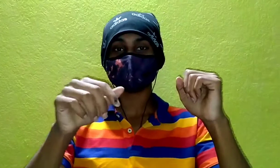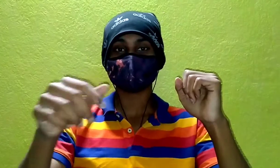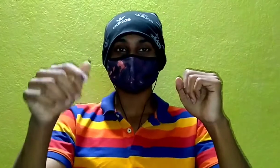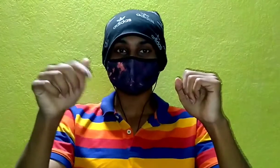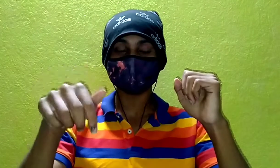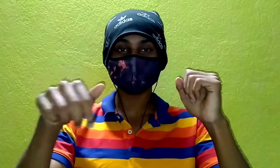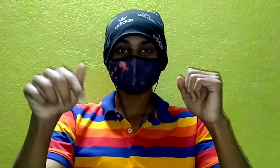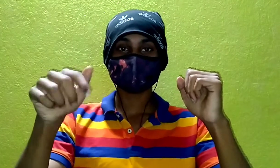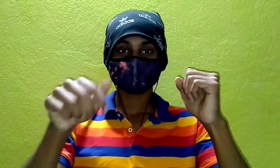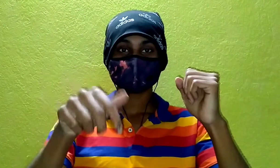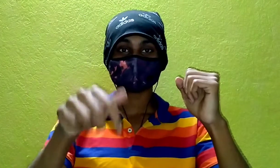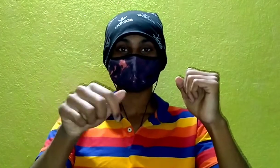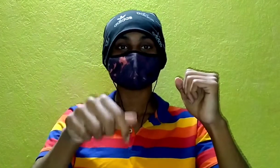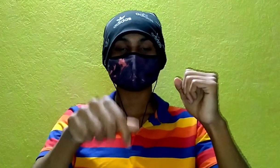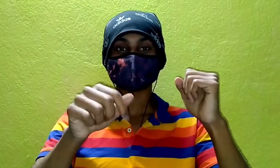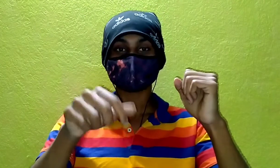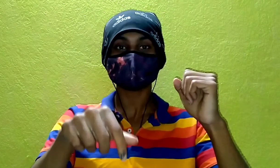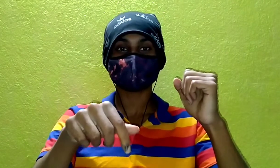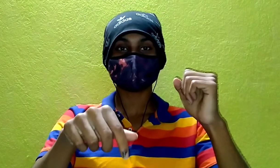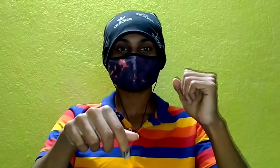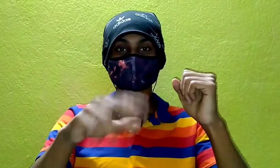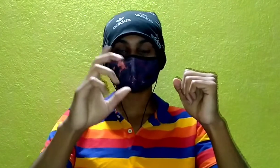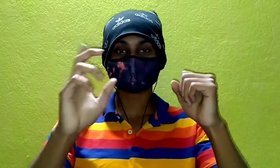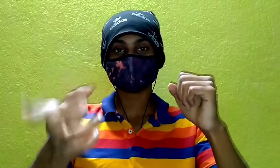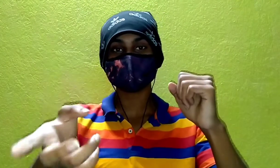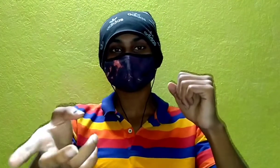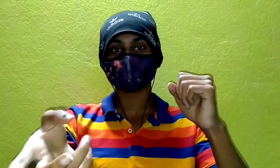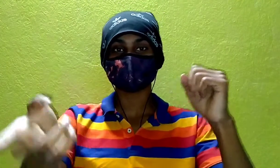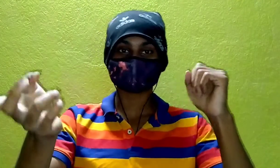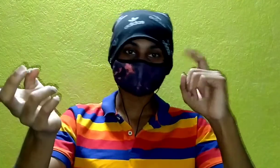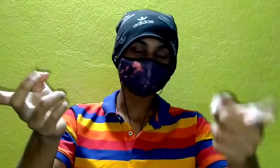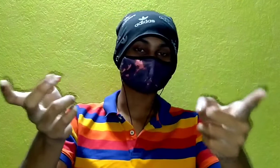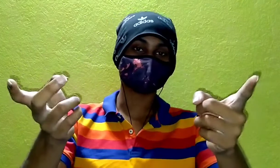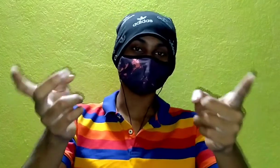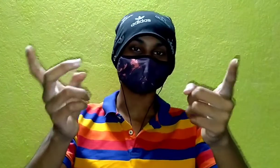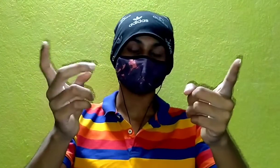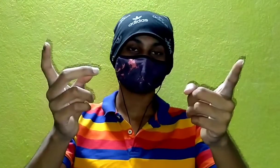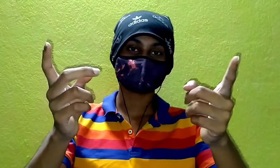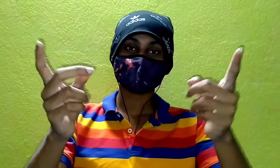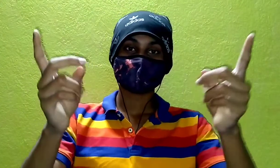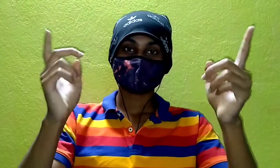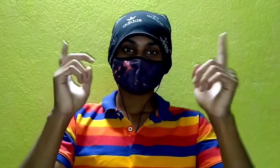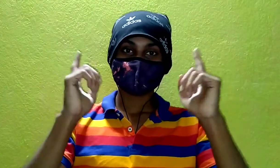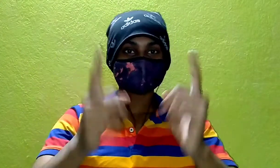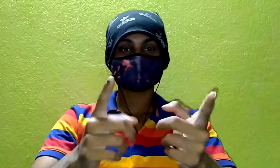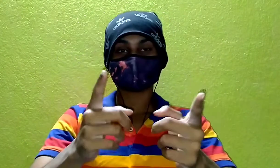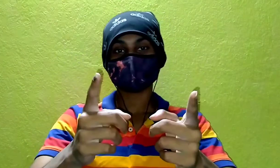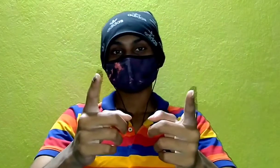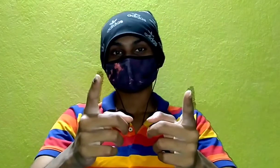बात छुपा अभी यह समस्या चल रहा है उस स्टूडेंट फॉर स्कूल्स के बीच में हैं उन्हें बॉक्स